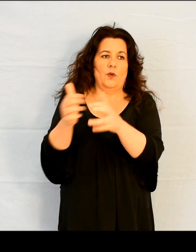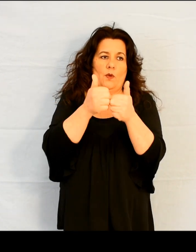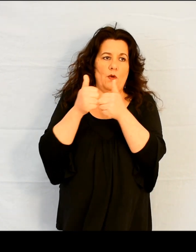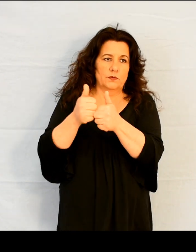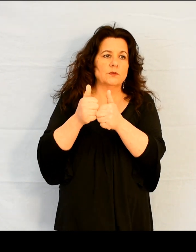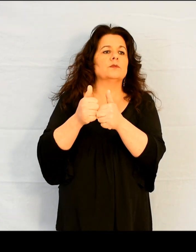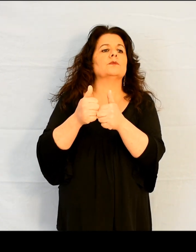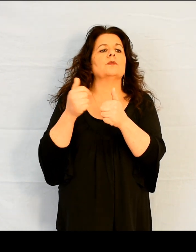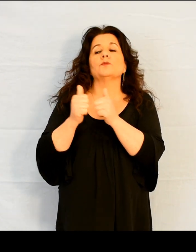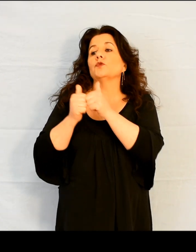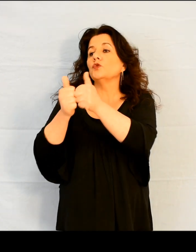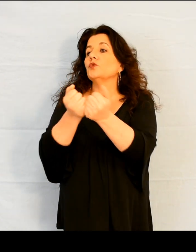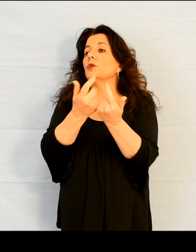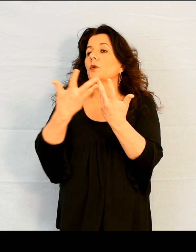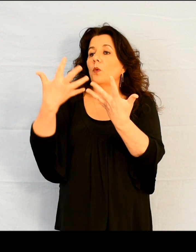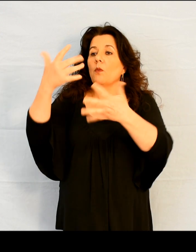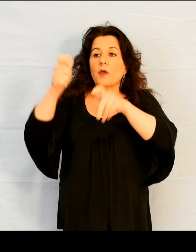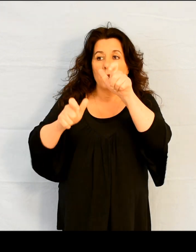le nombre des personnes.